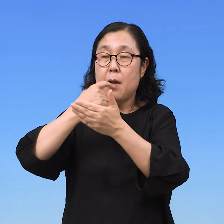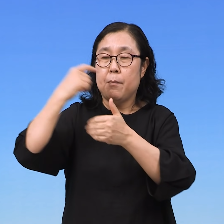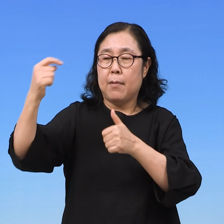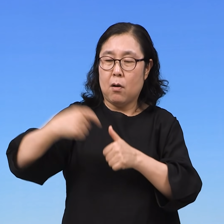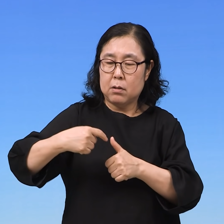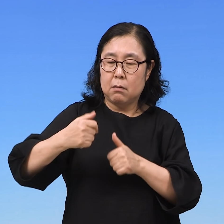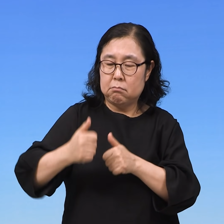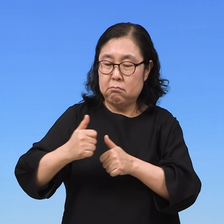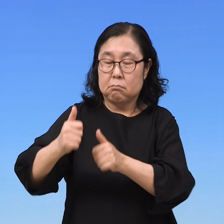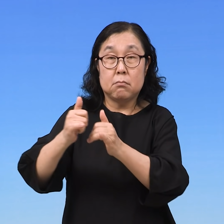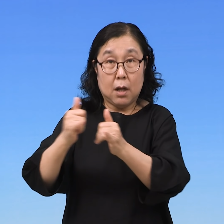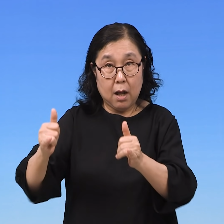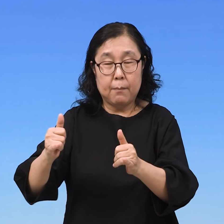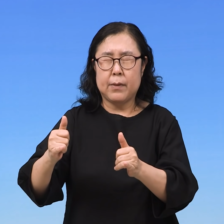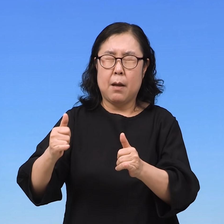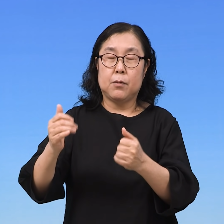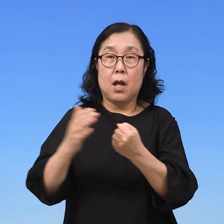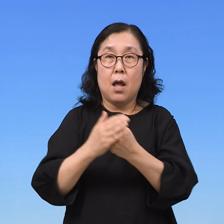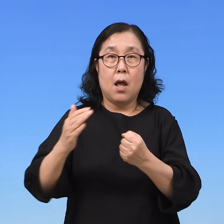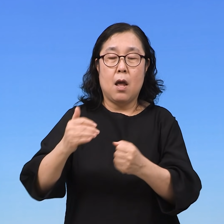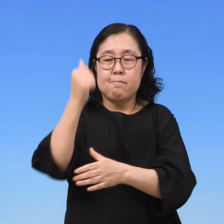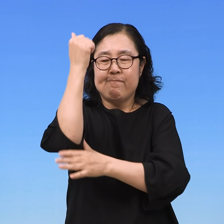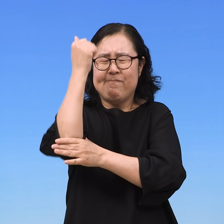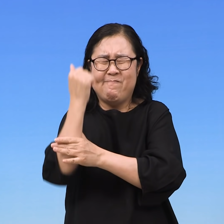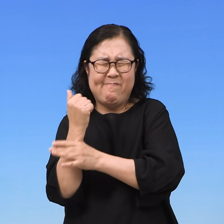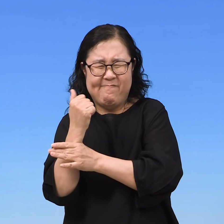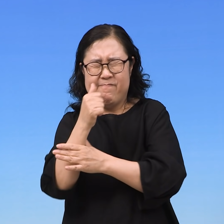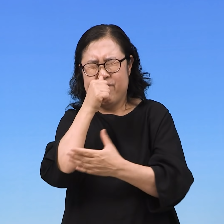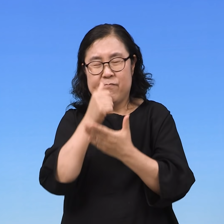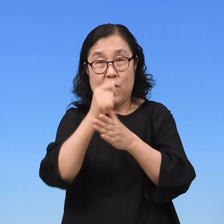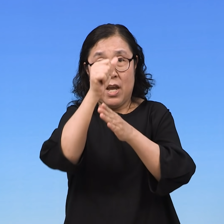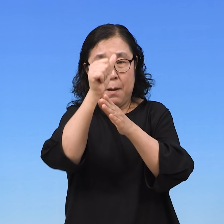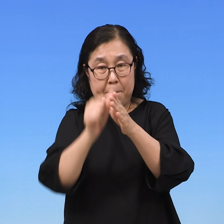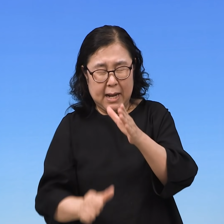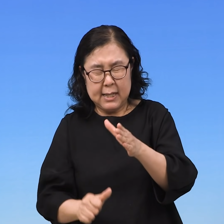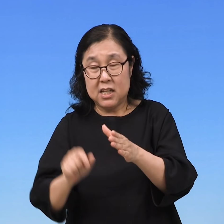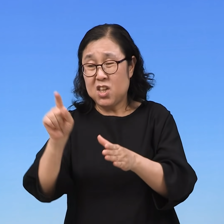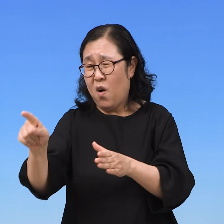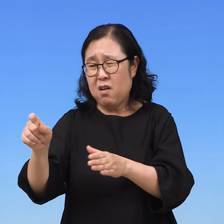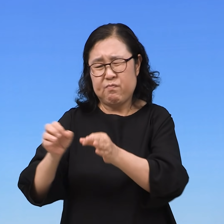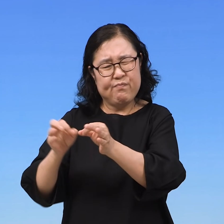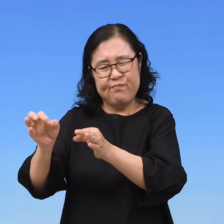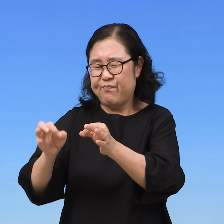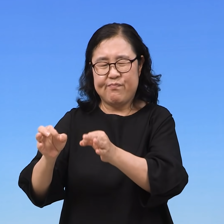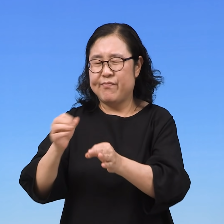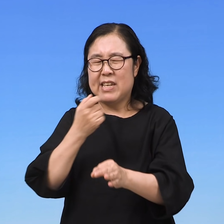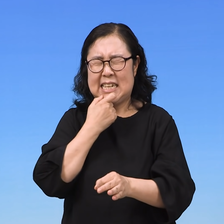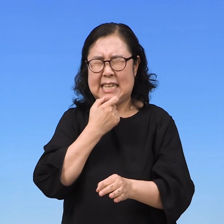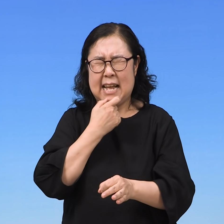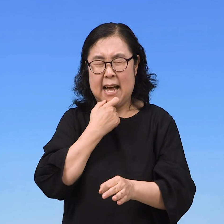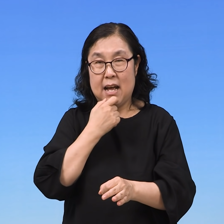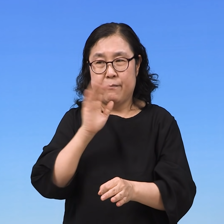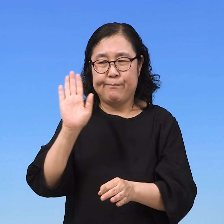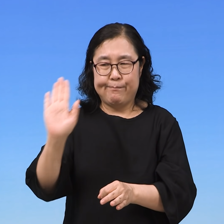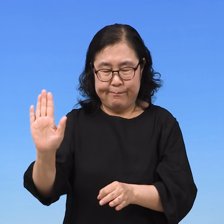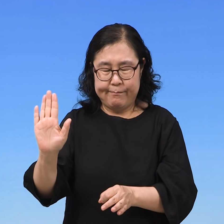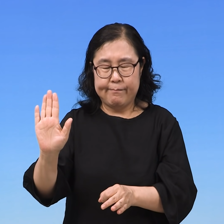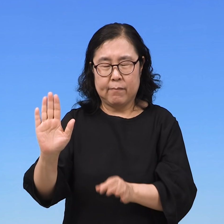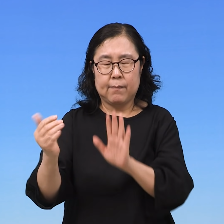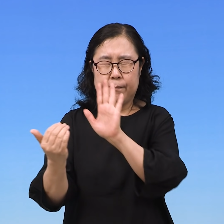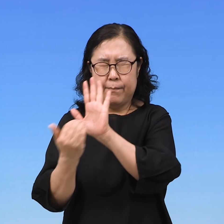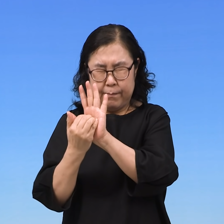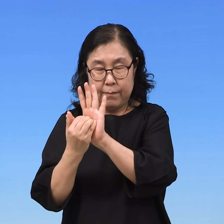따르는 사람인데, 이렇게 타락하고 부패한 소돔 왕 너하고 거래하고 싶지 않다. 이게 아브라함의